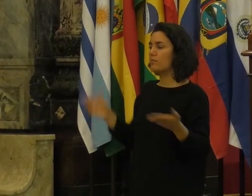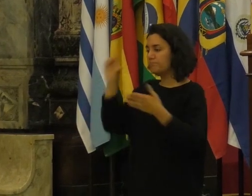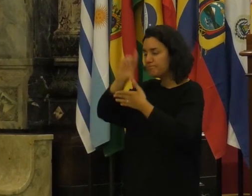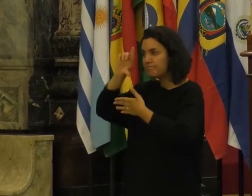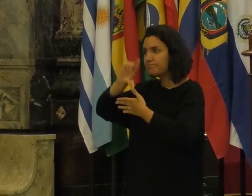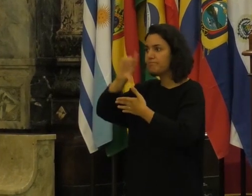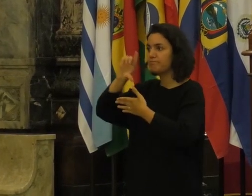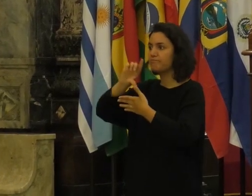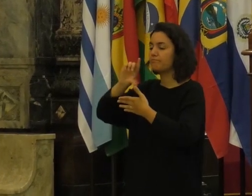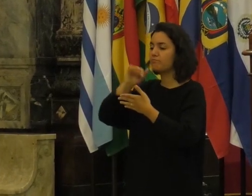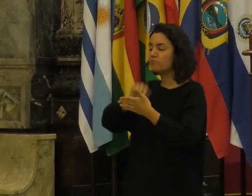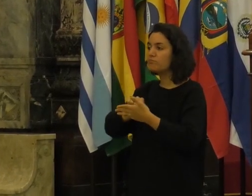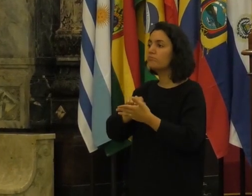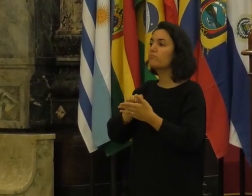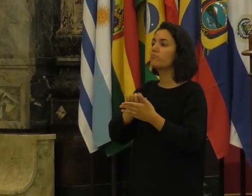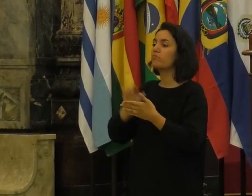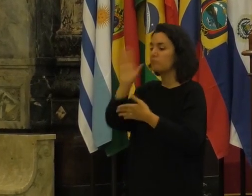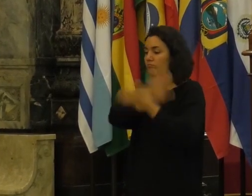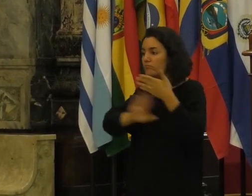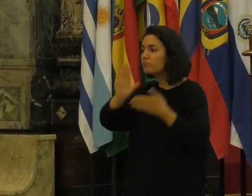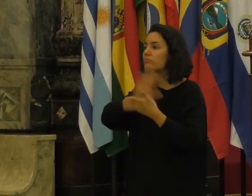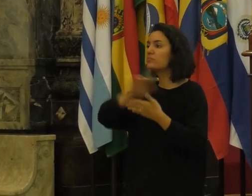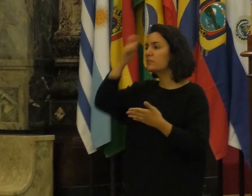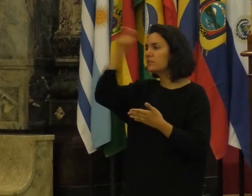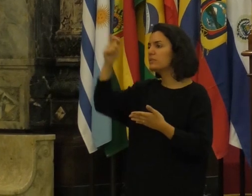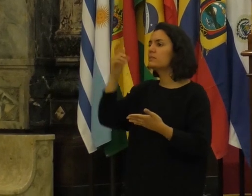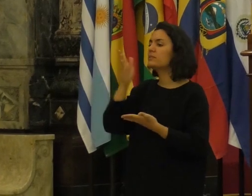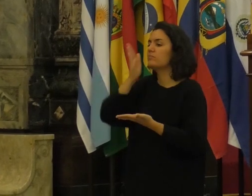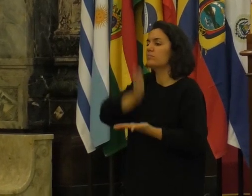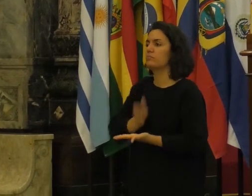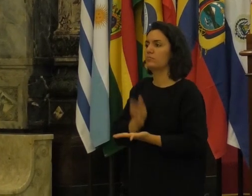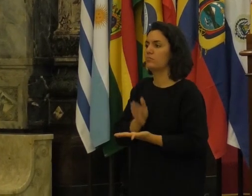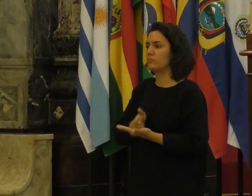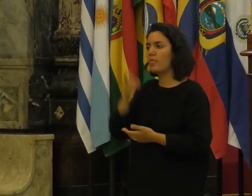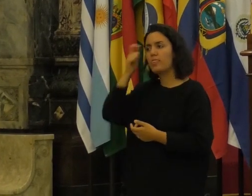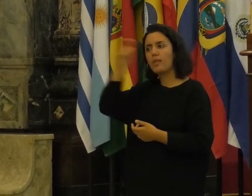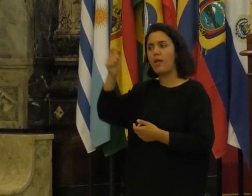Latina como una disciplina científica que, como era lógico,